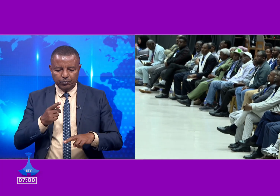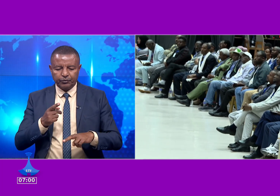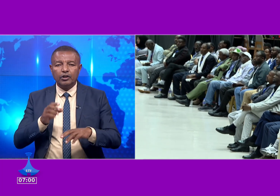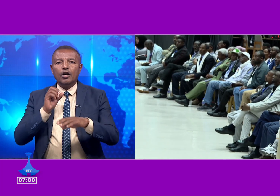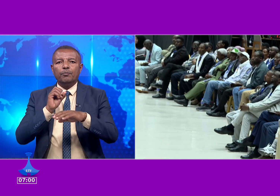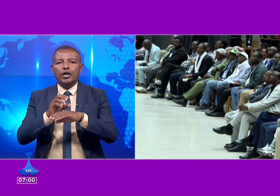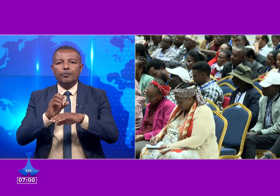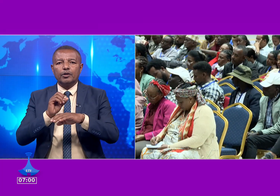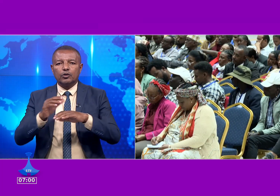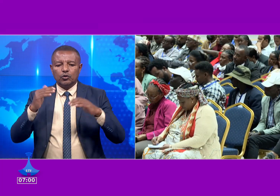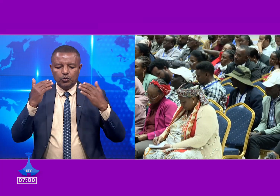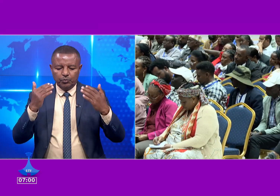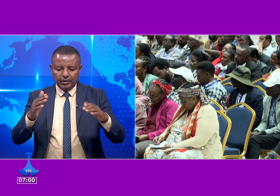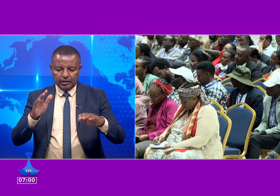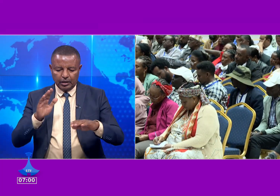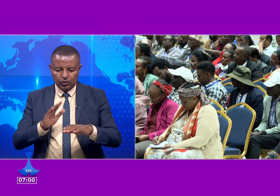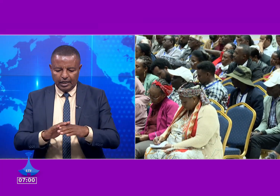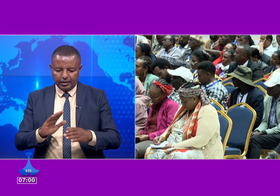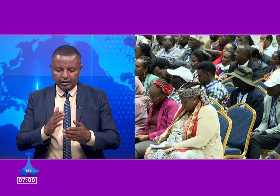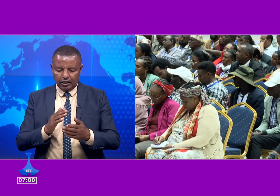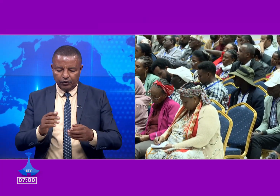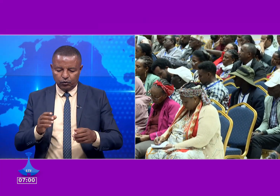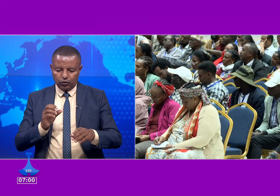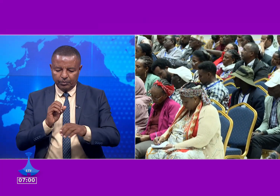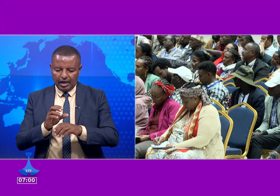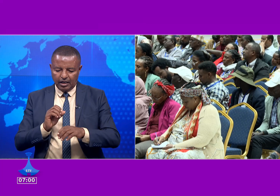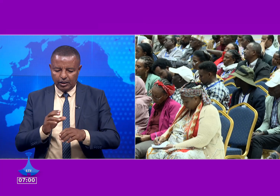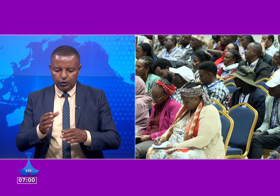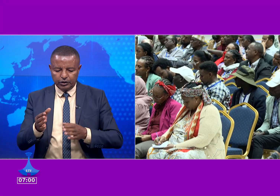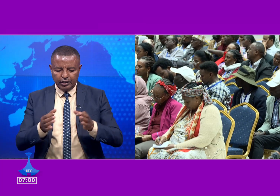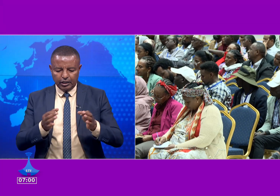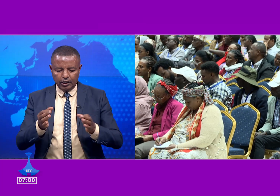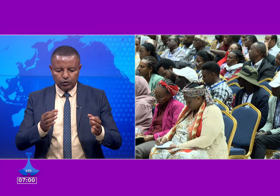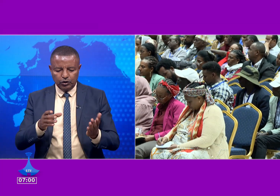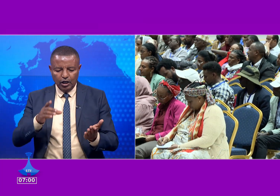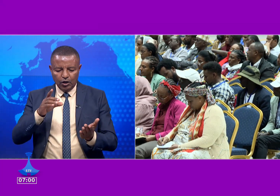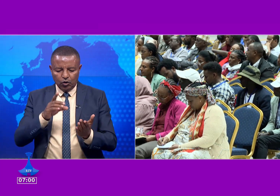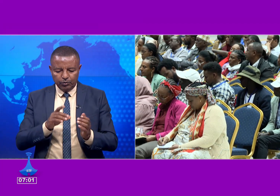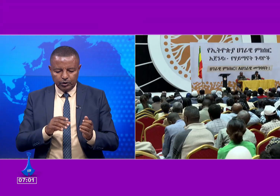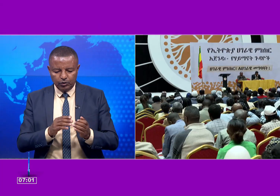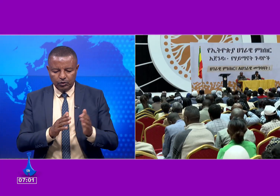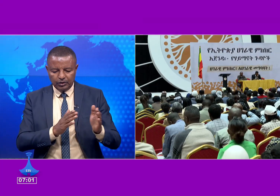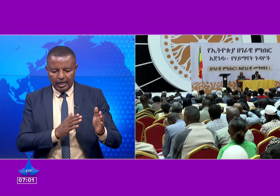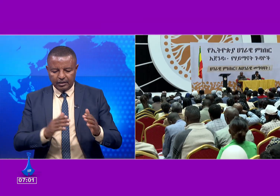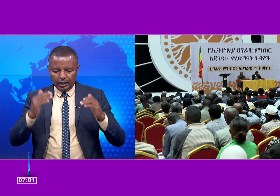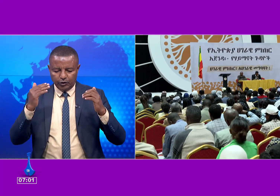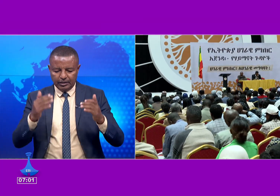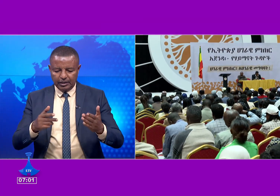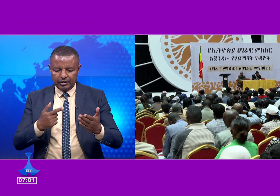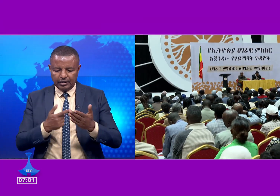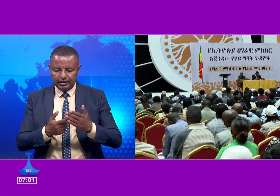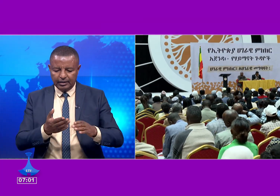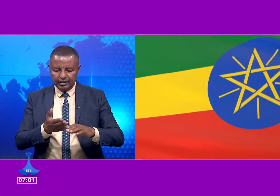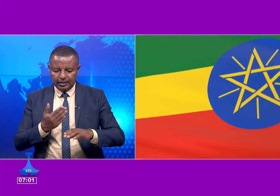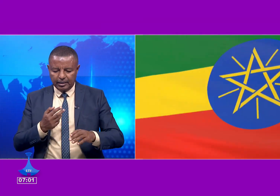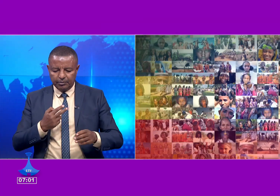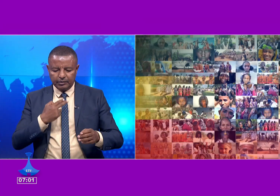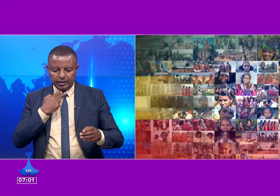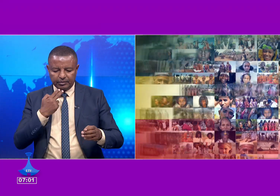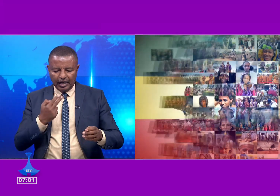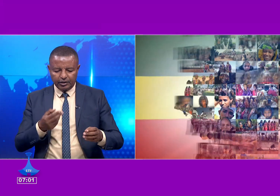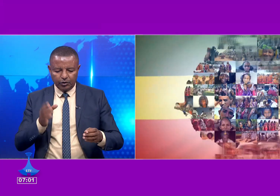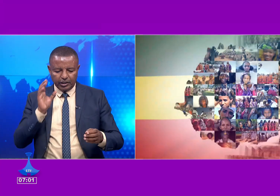ነው። በምክክሩ መድረኩ ላይ የተሳተፉ ተመካካሪዎች እንደገለጹት ኮሚሽኑ ያዘጋጁ መድረክ ከዚህ